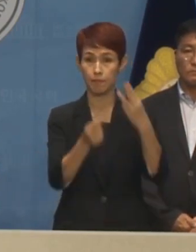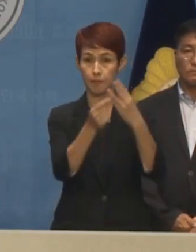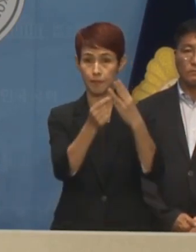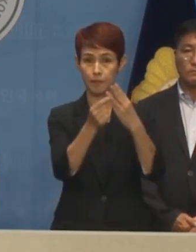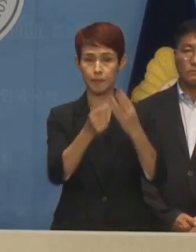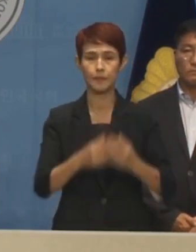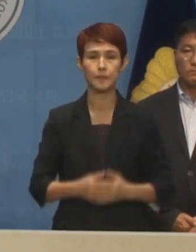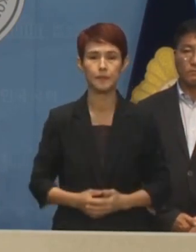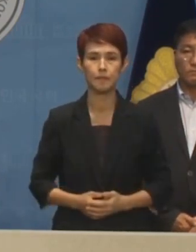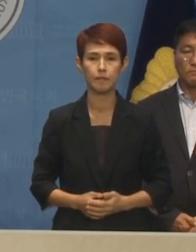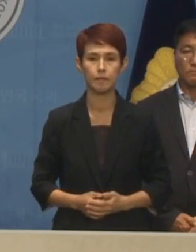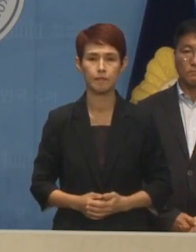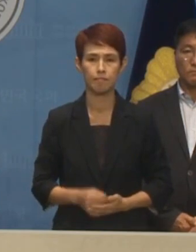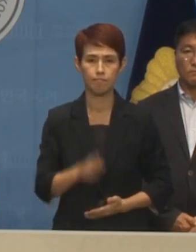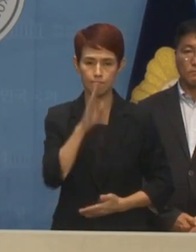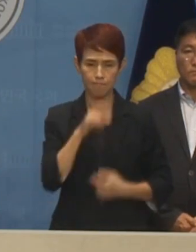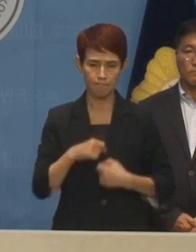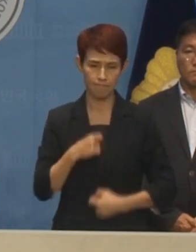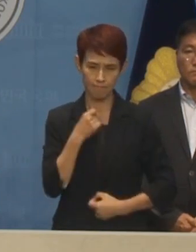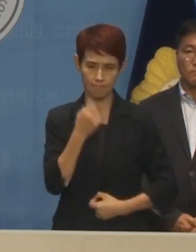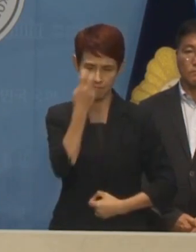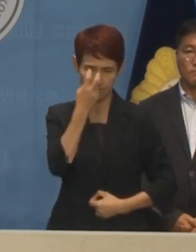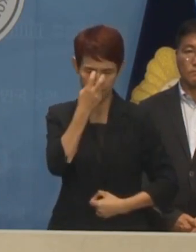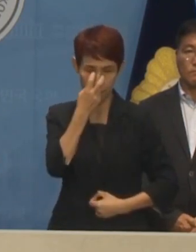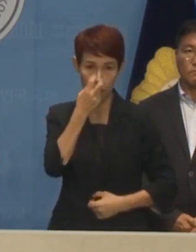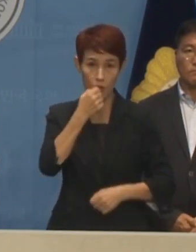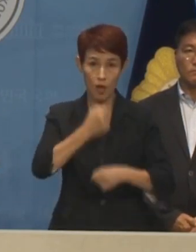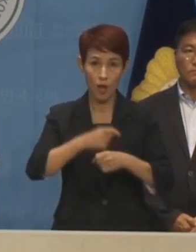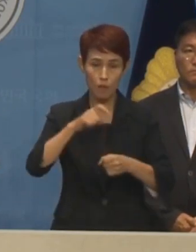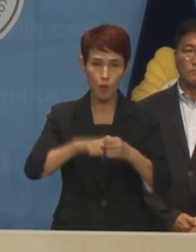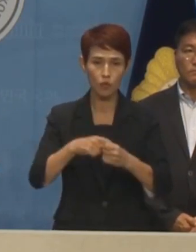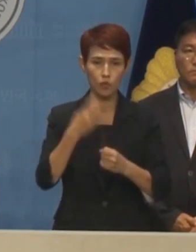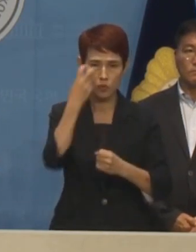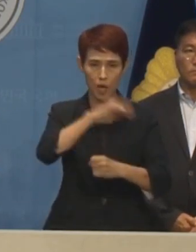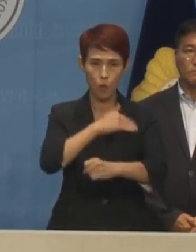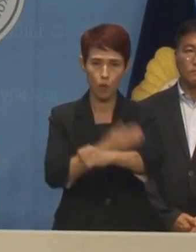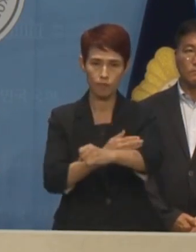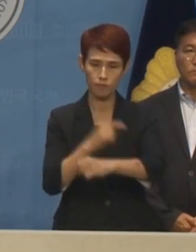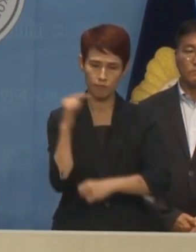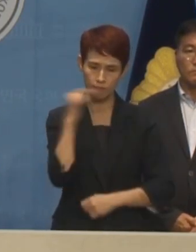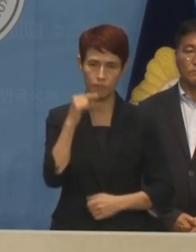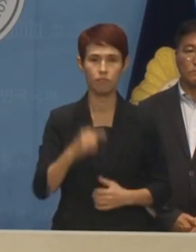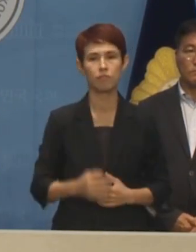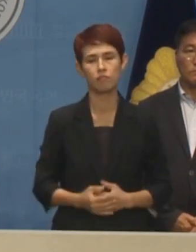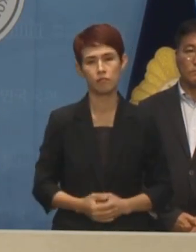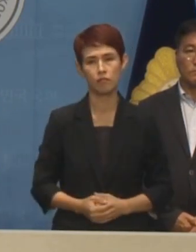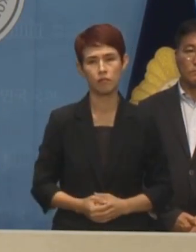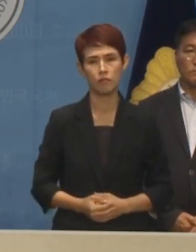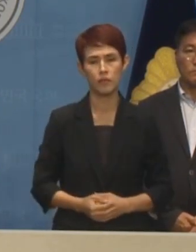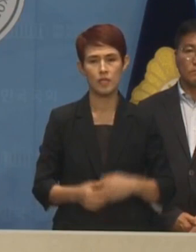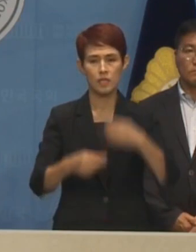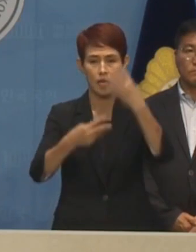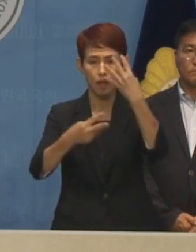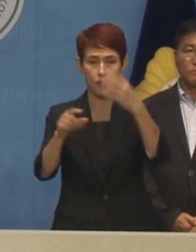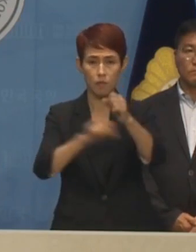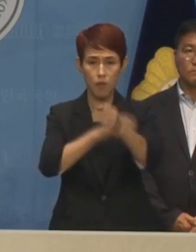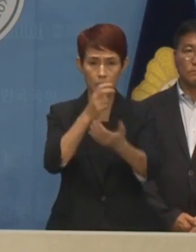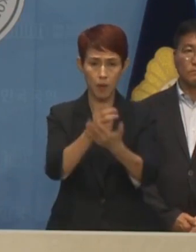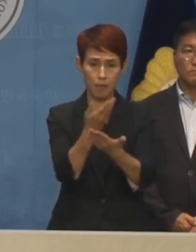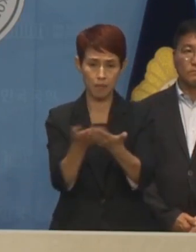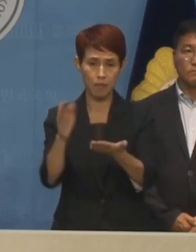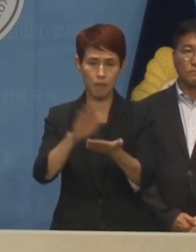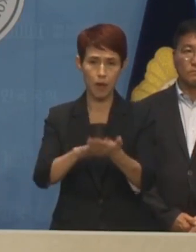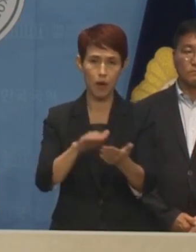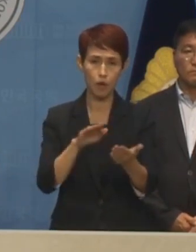셋째, 철저한 진상조사를 위해 조사권을 강화했습니다. 4.3 특별법 개정 이후